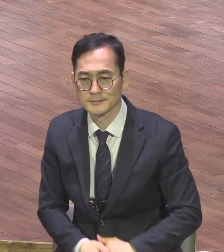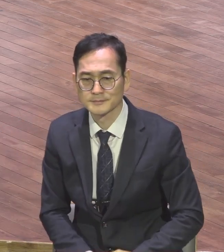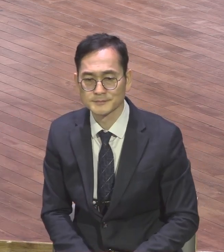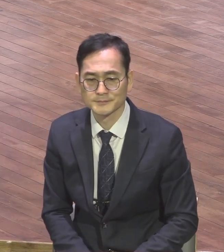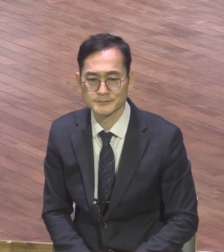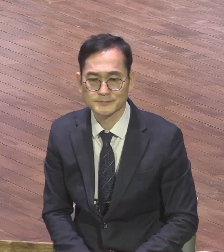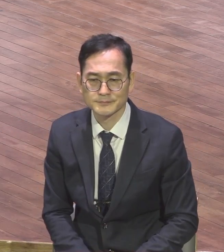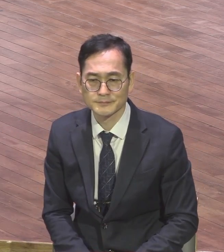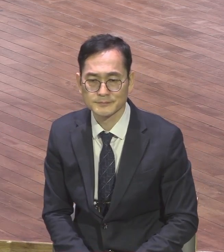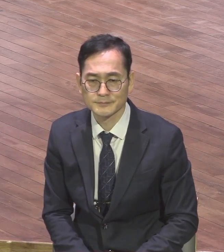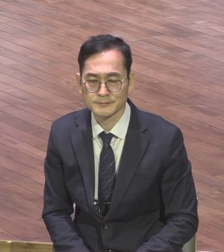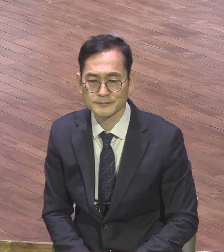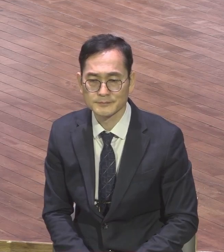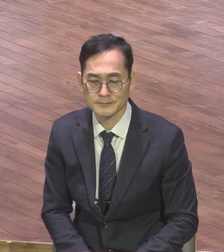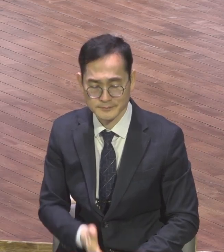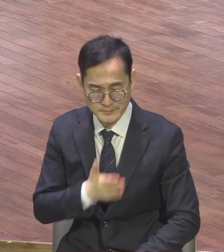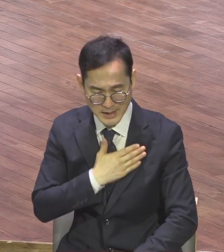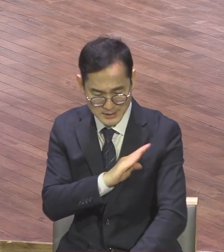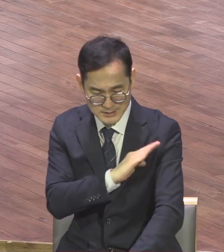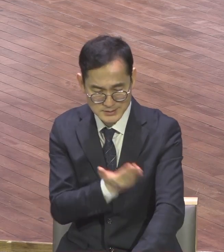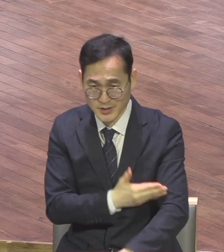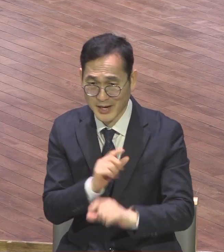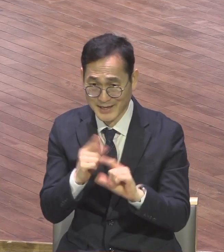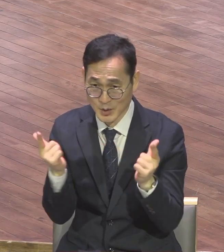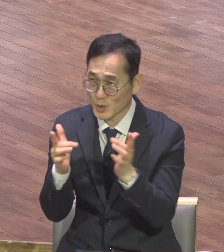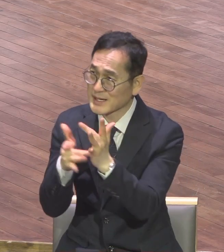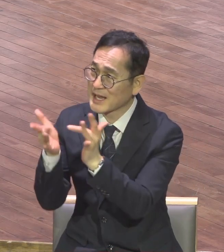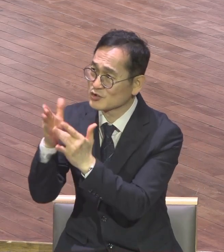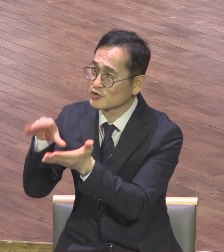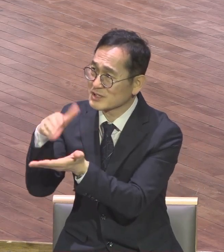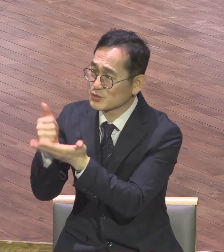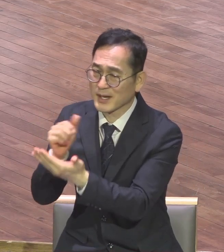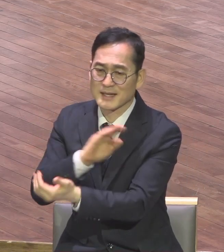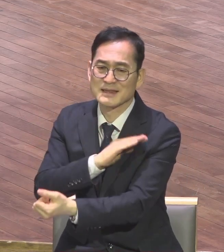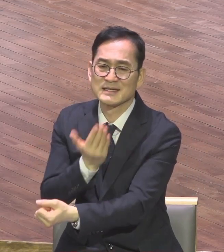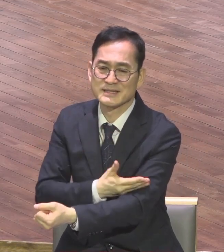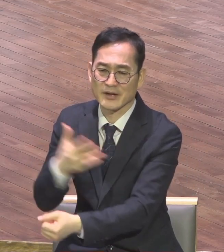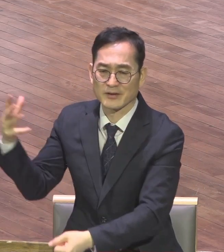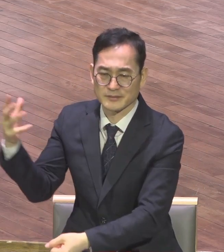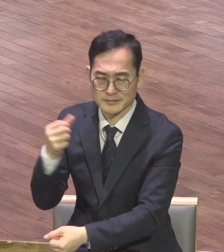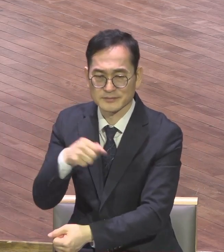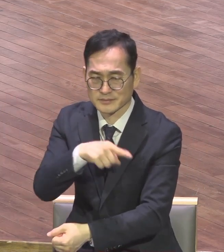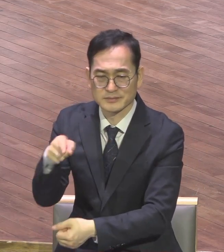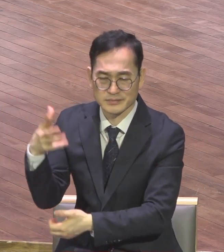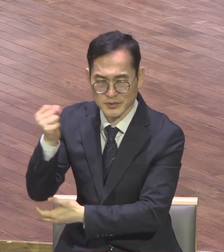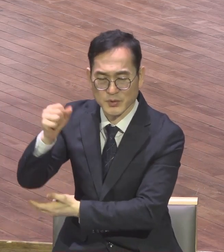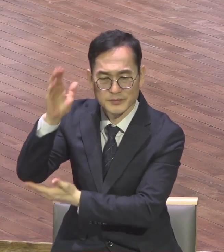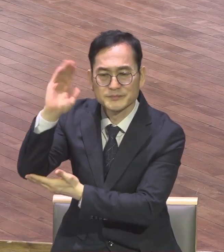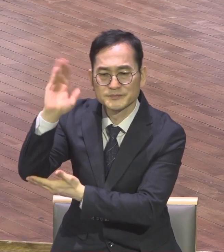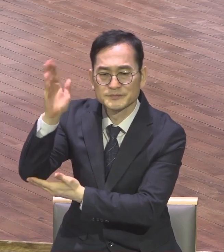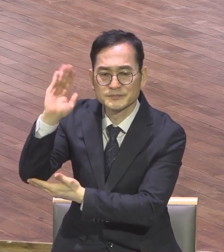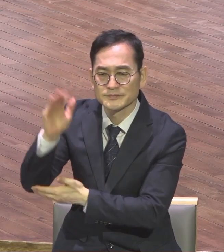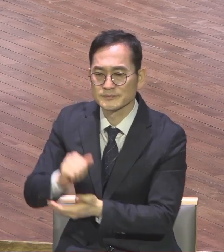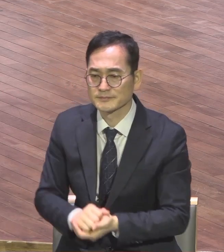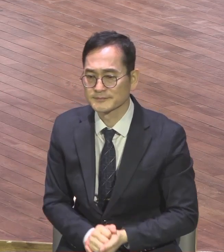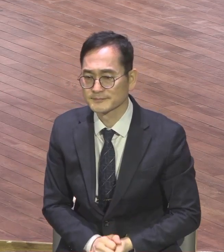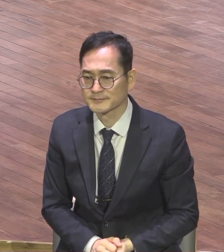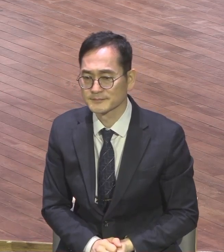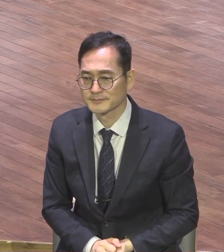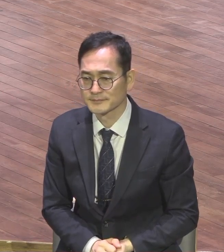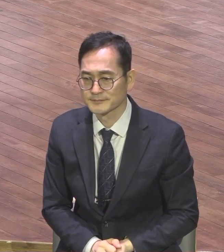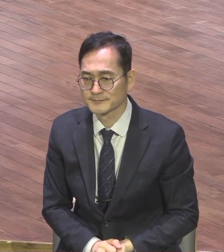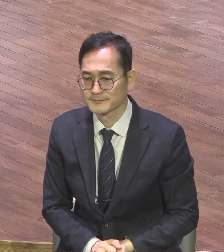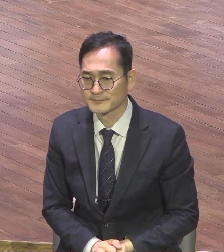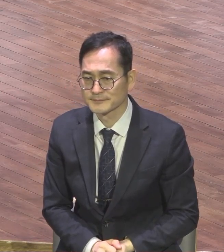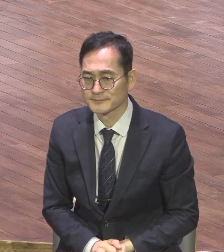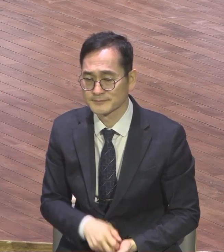자신의 능력이 아니고 예수 그리스도의 능력임을 베드로는 강하게 선포한 것입니다. 안진뱅이는 자신이